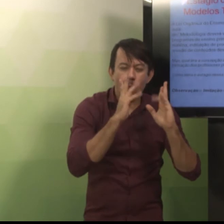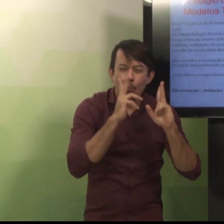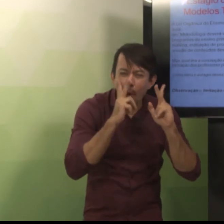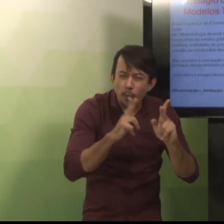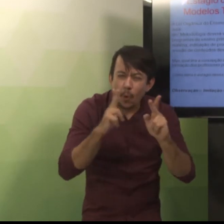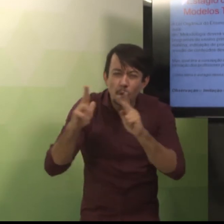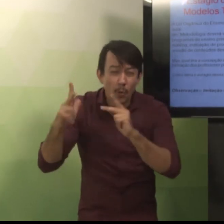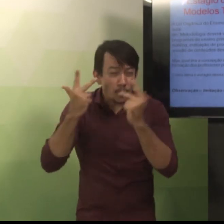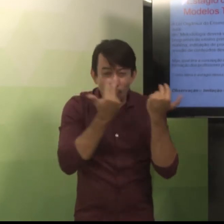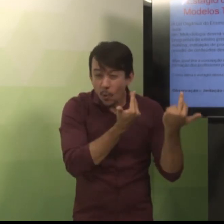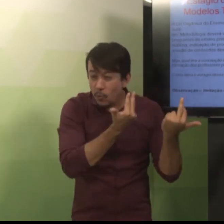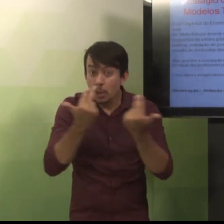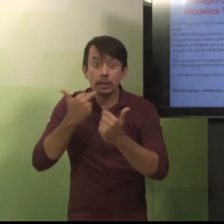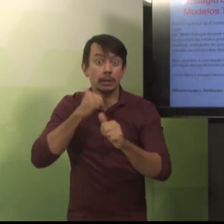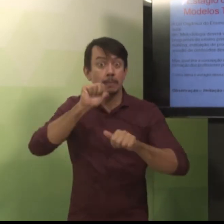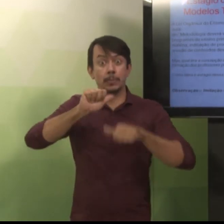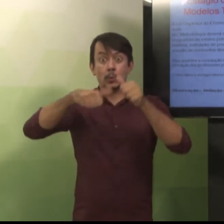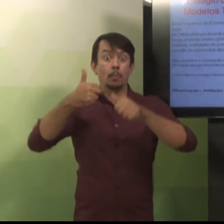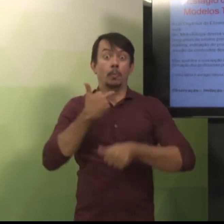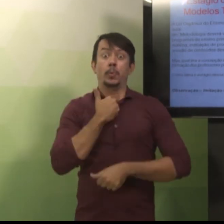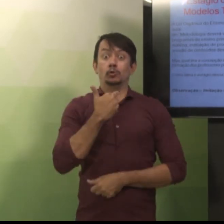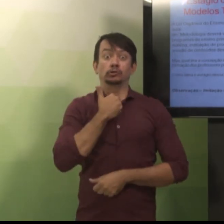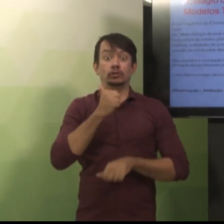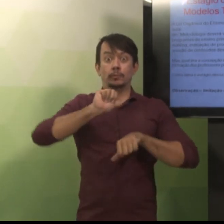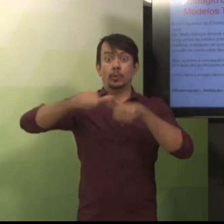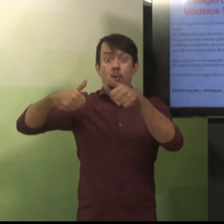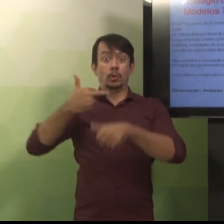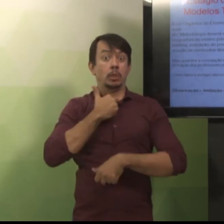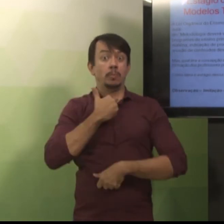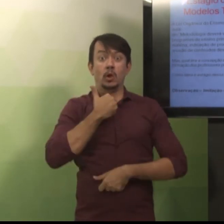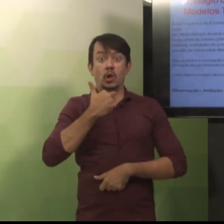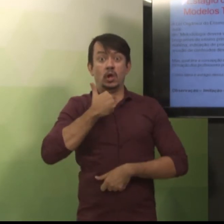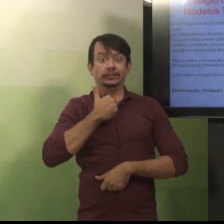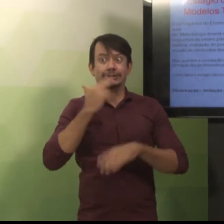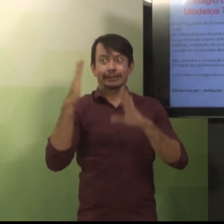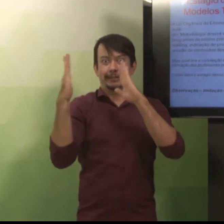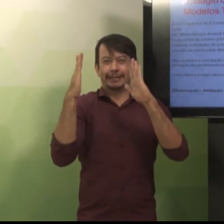de ensino igual não poderia acontecer.